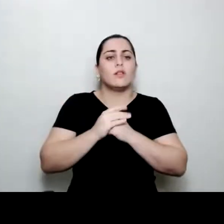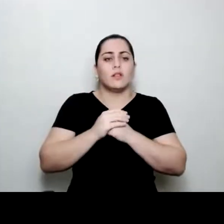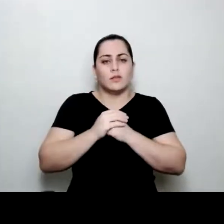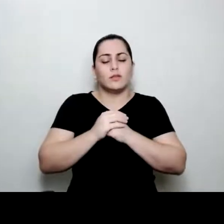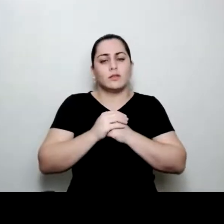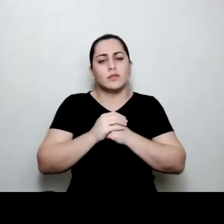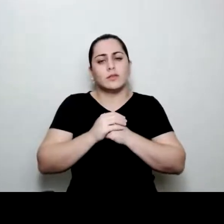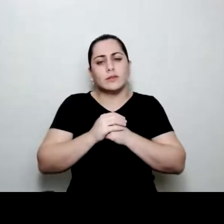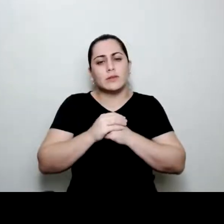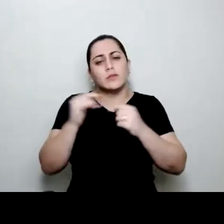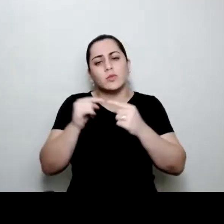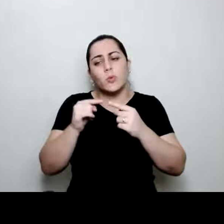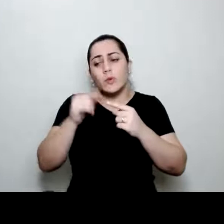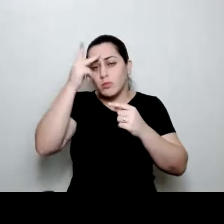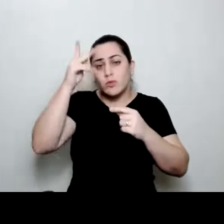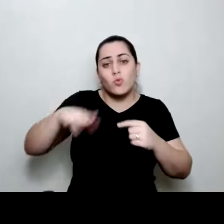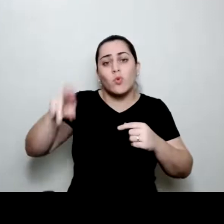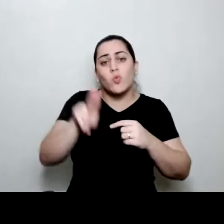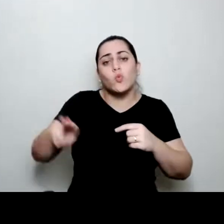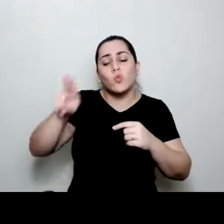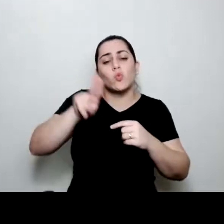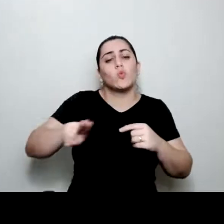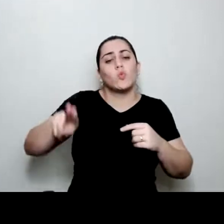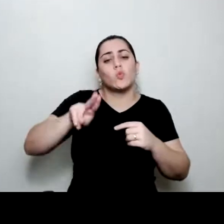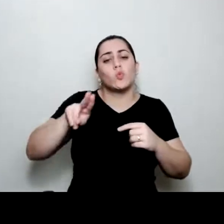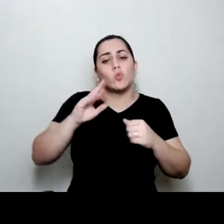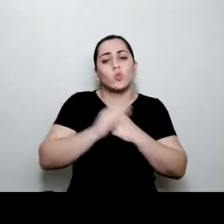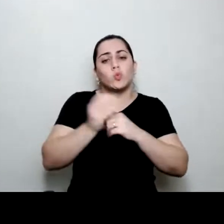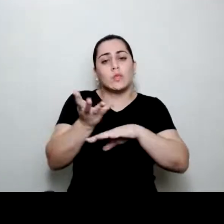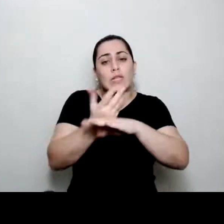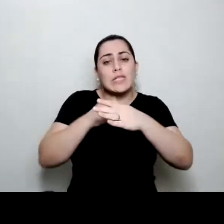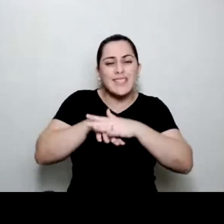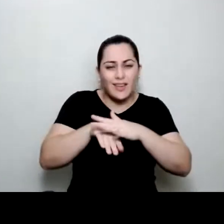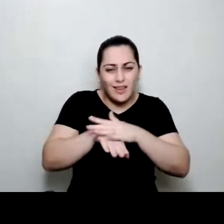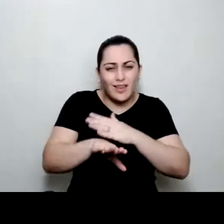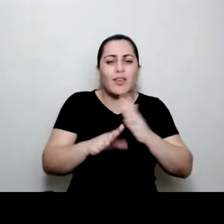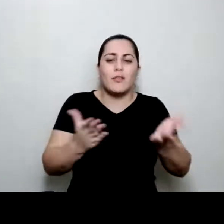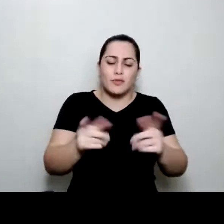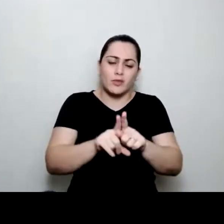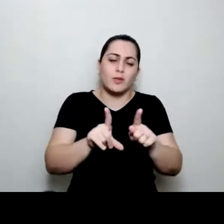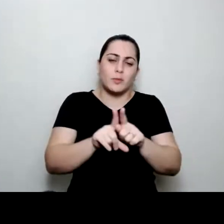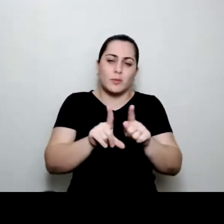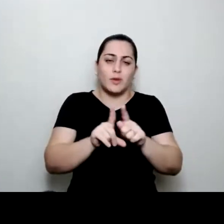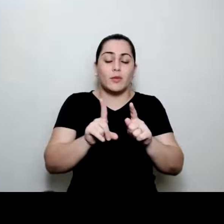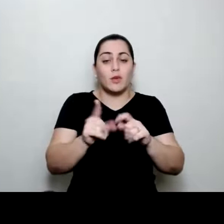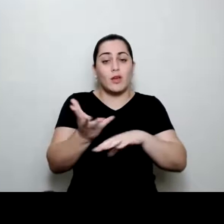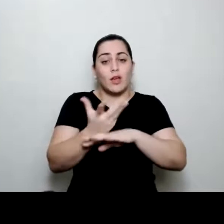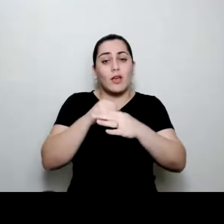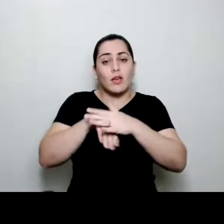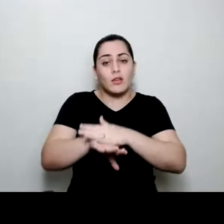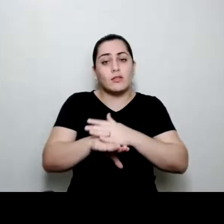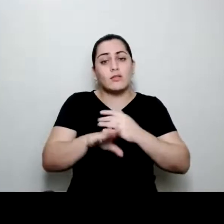eles também seriam usuários desses acervos, né? No sentido de que esses acervos são